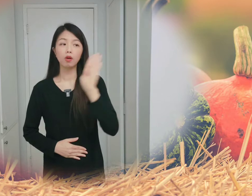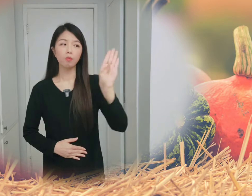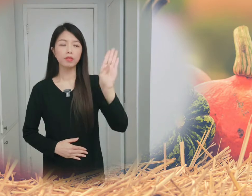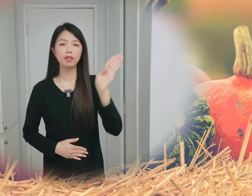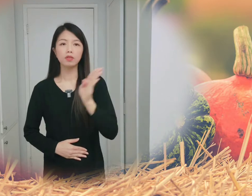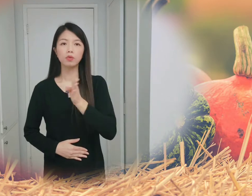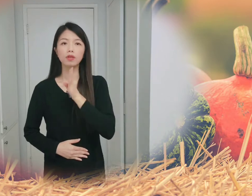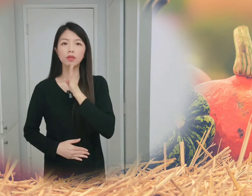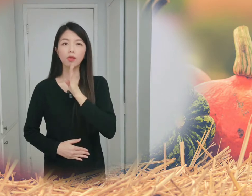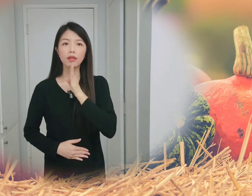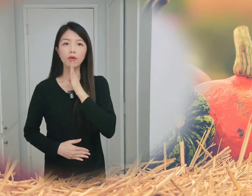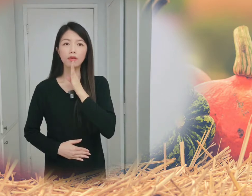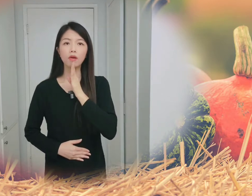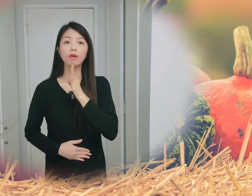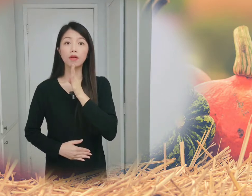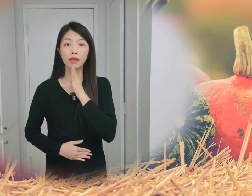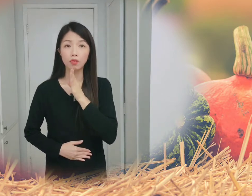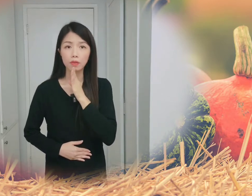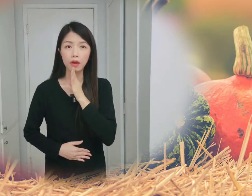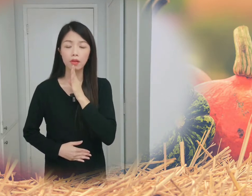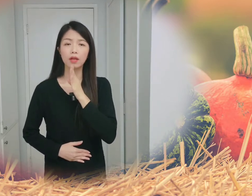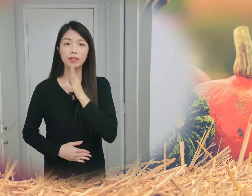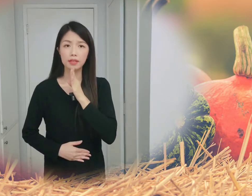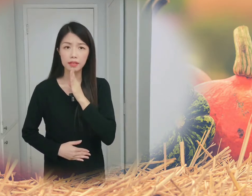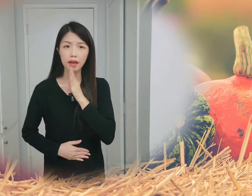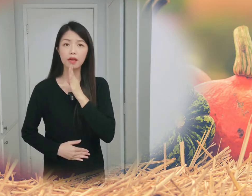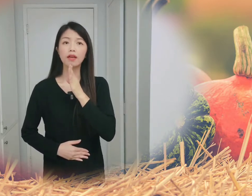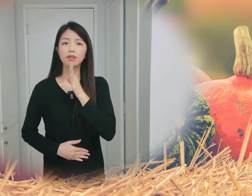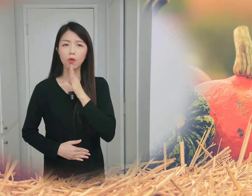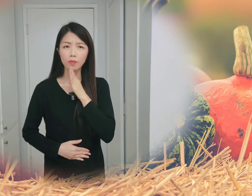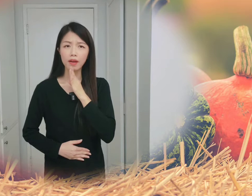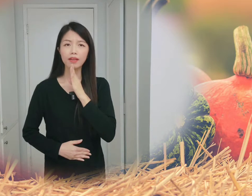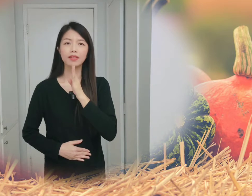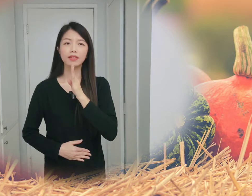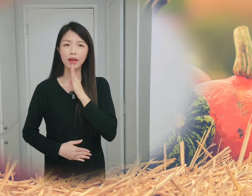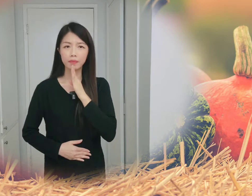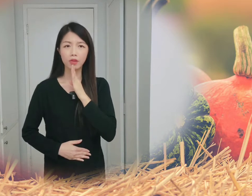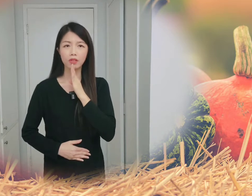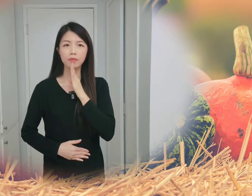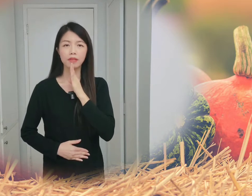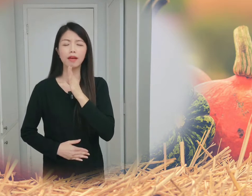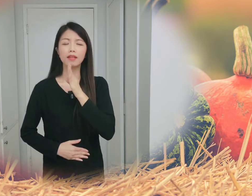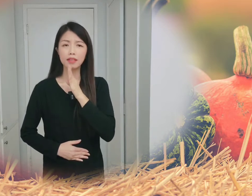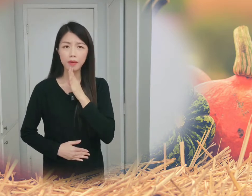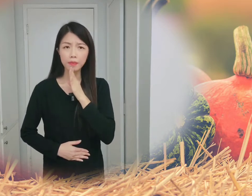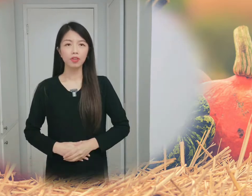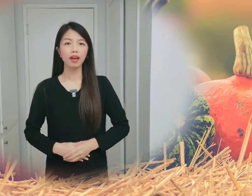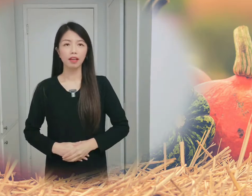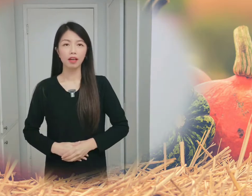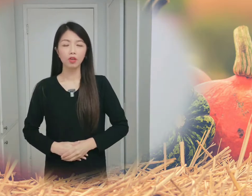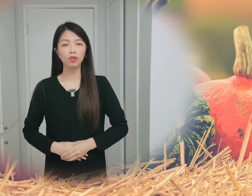이 검지에 있는 쪽을 턱에 세워서 이렇게 대주시면 진짜, 정말, 참 이런 뜻입니다.